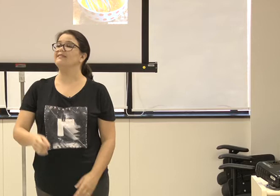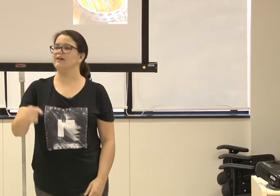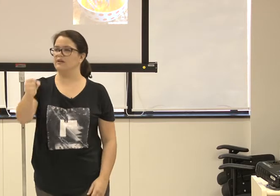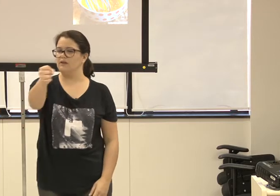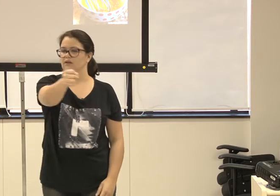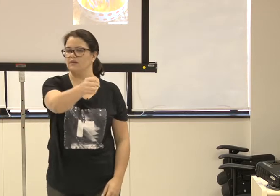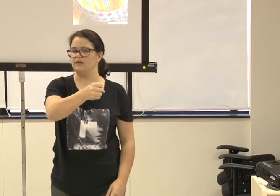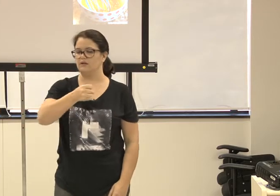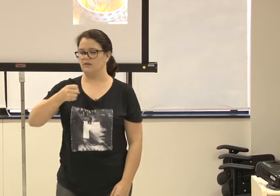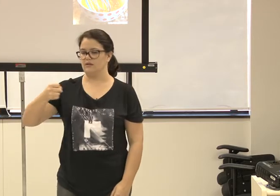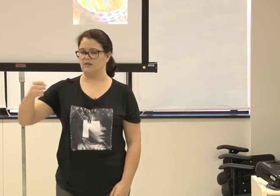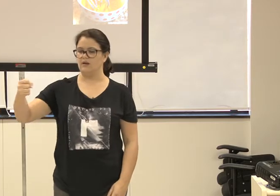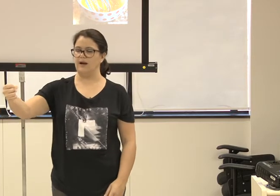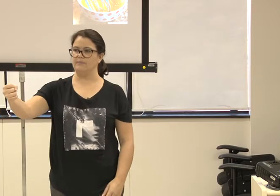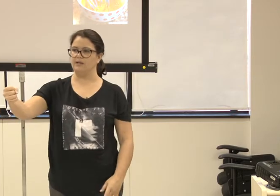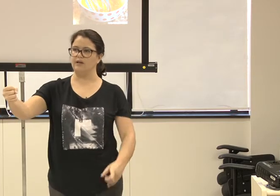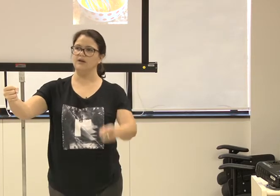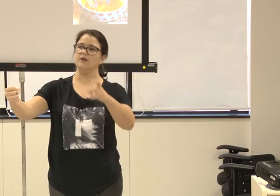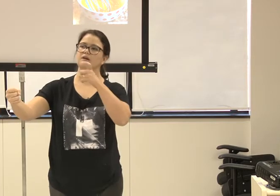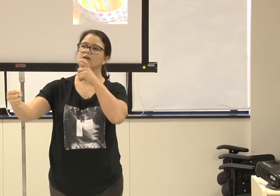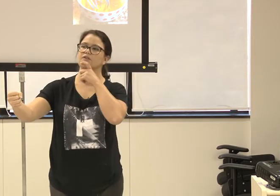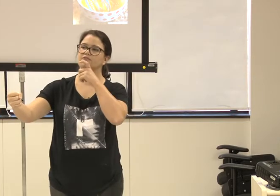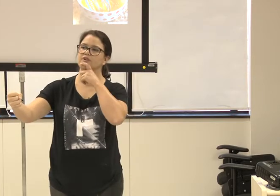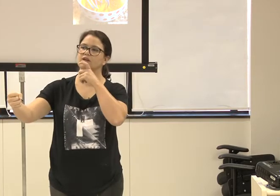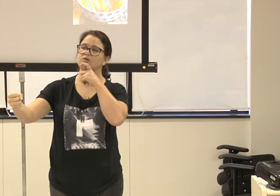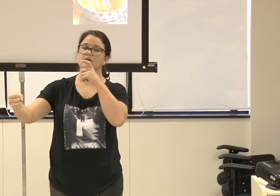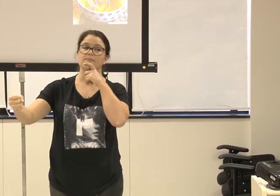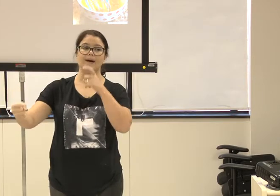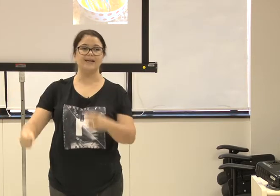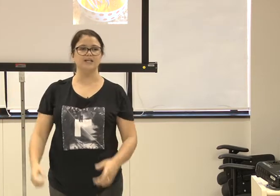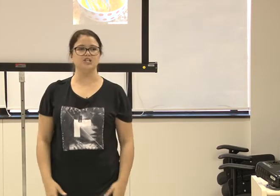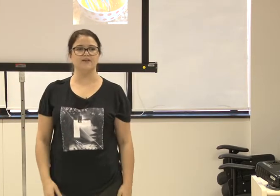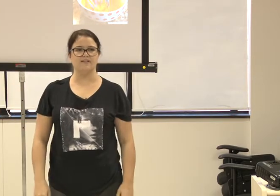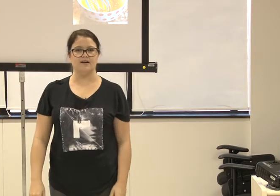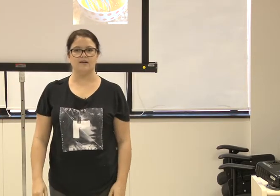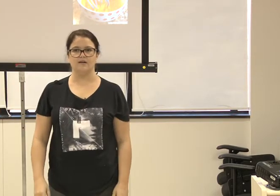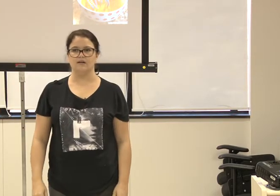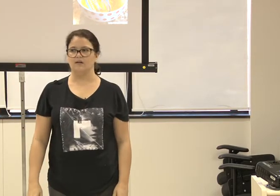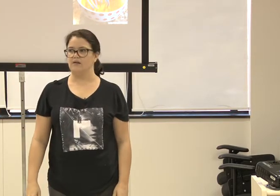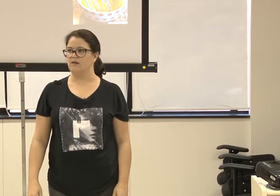Geladeira. Abrir, frio. Máquina de lavar.